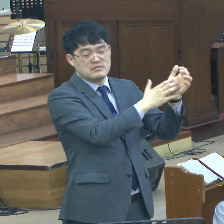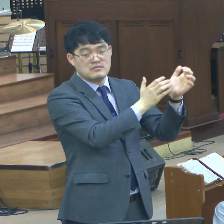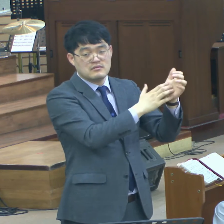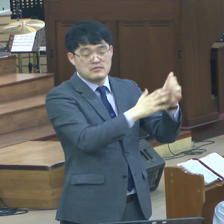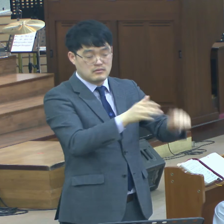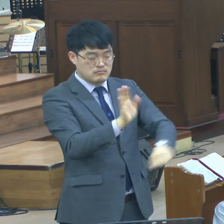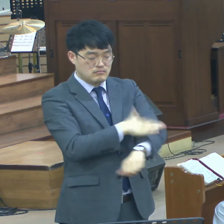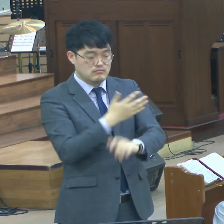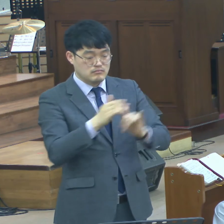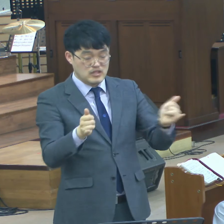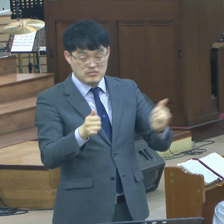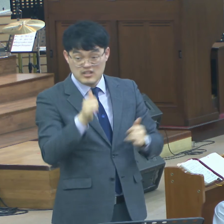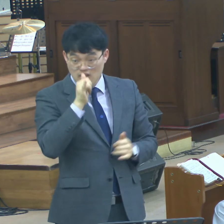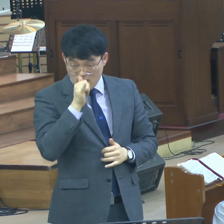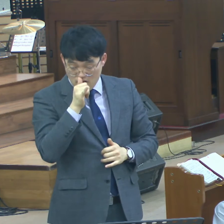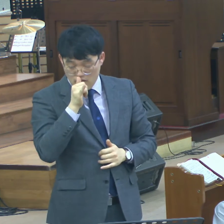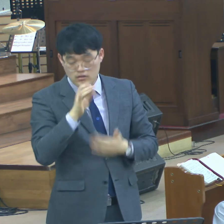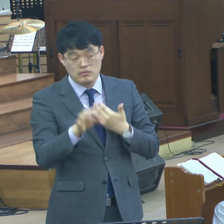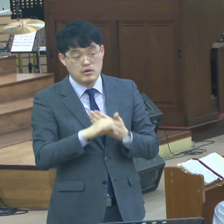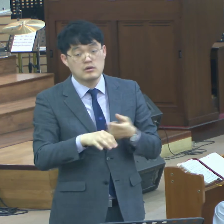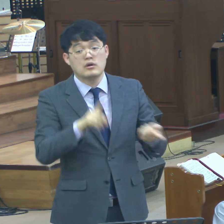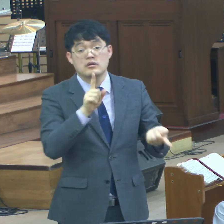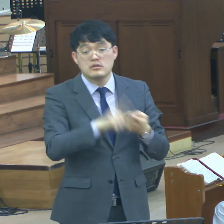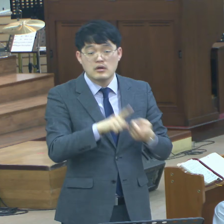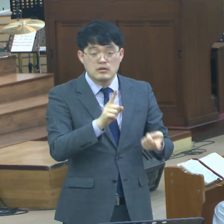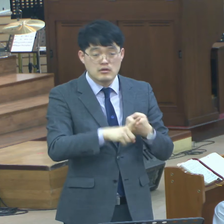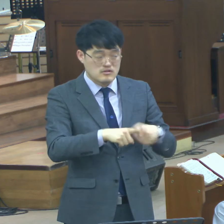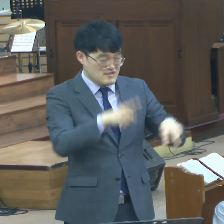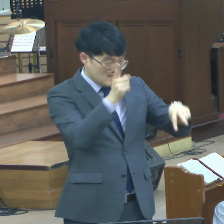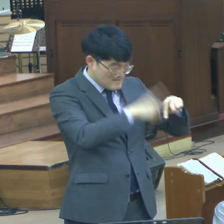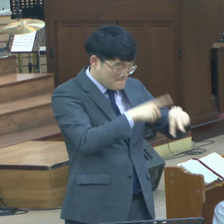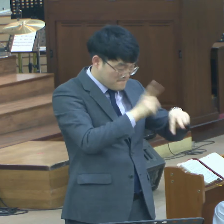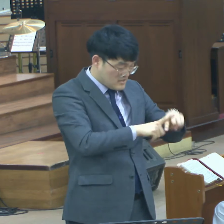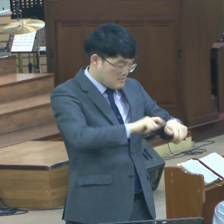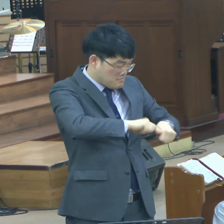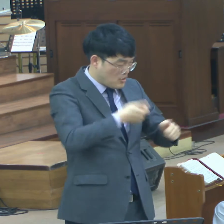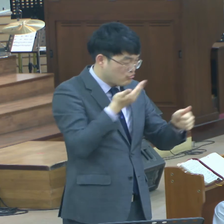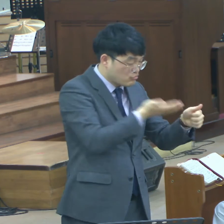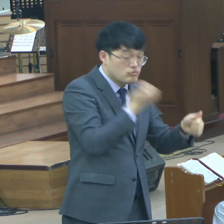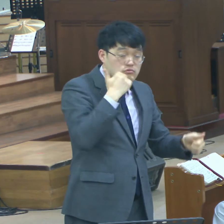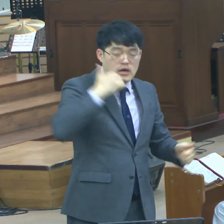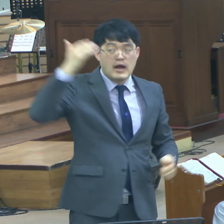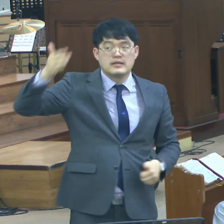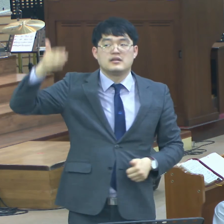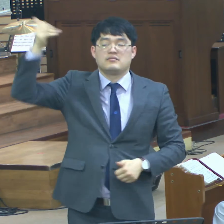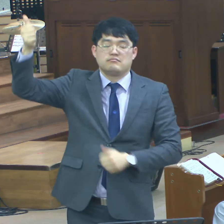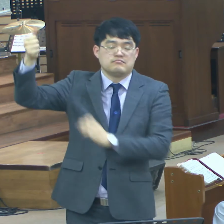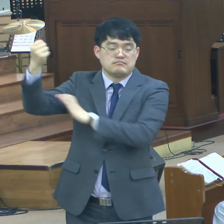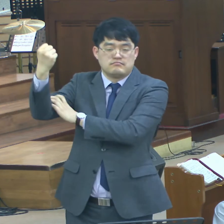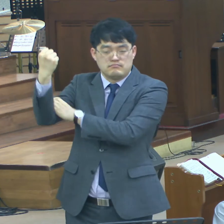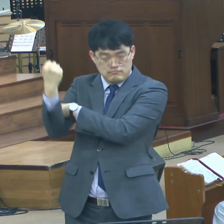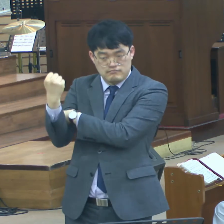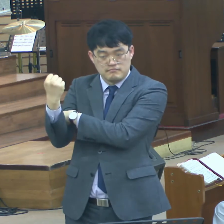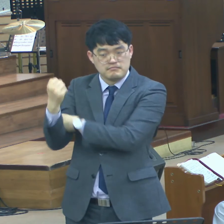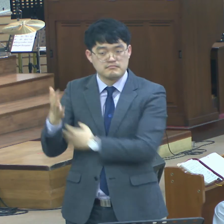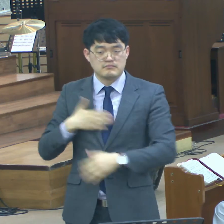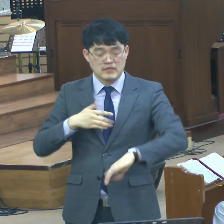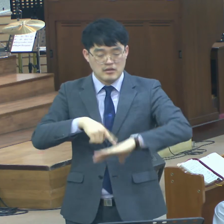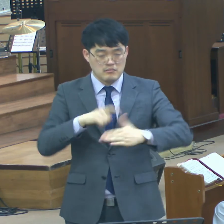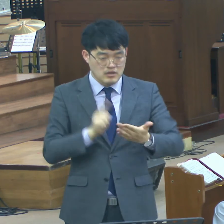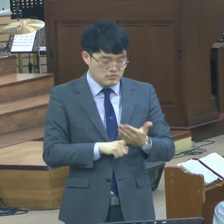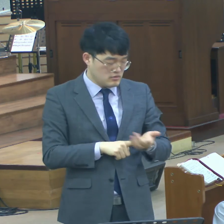잘못한 사람이 있잖아요. 하나님이 손대세요. 나는